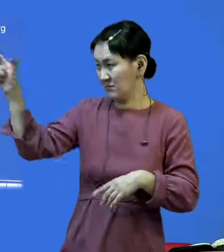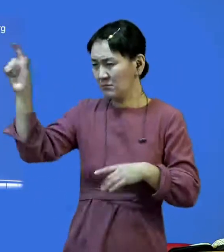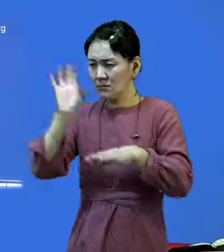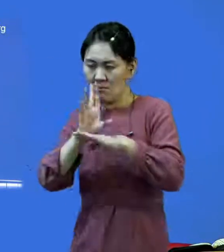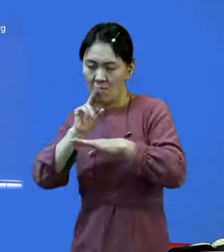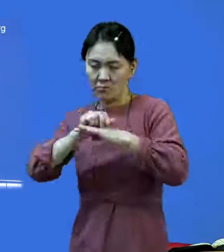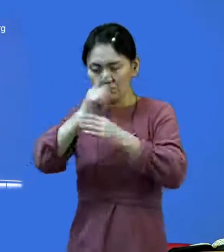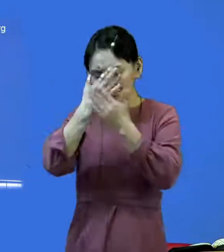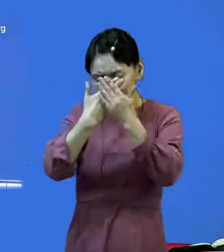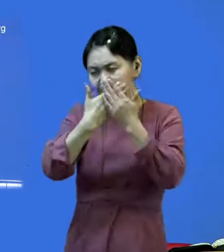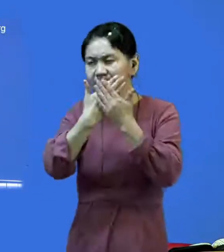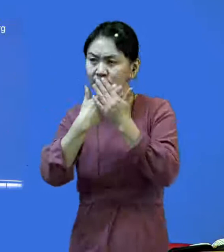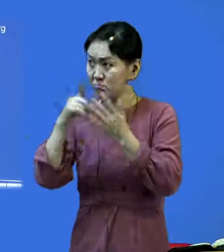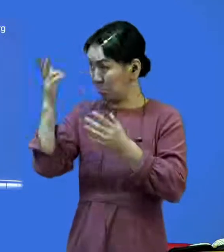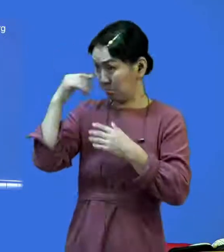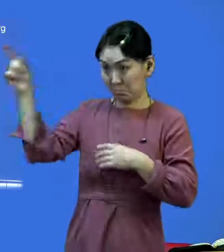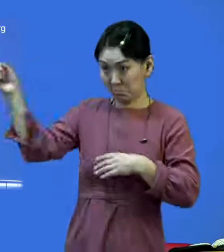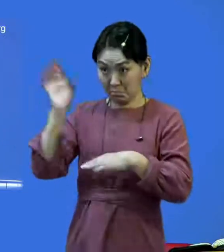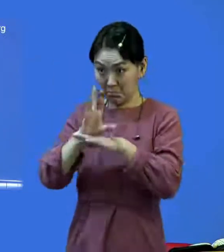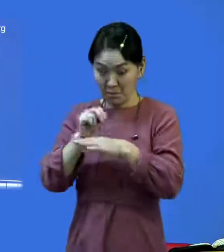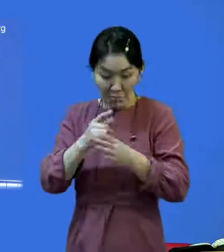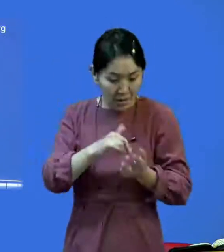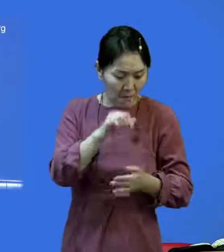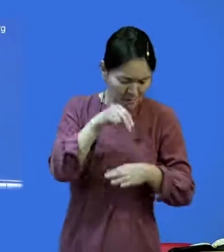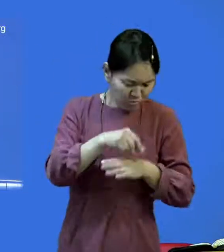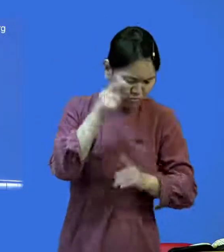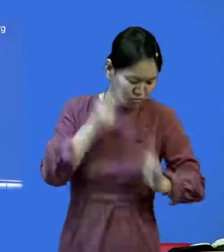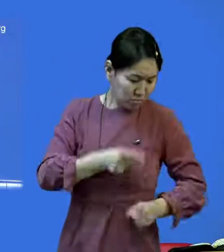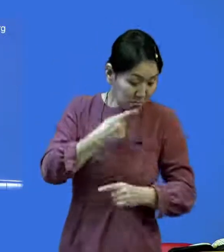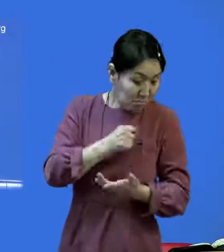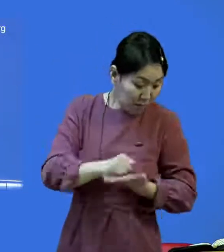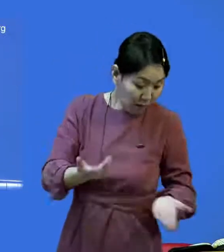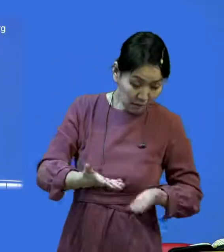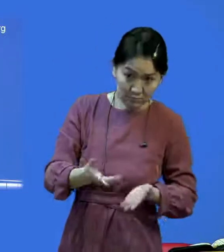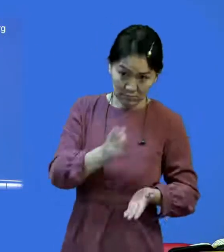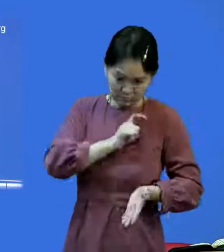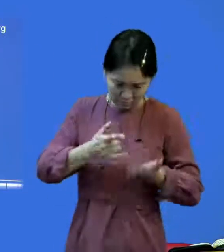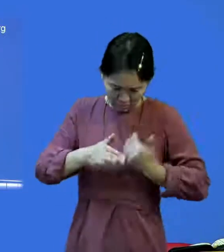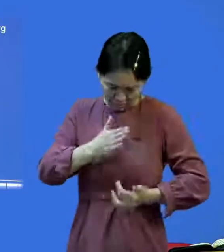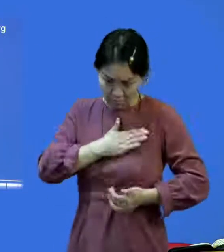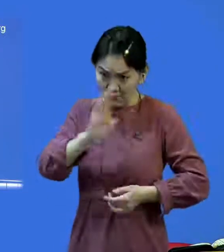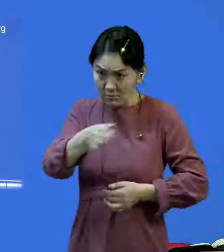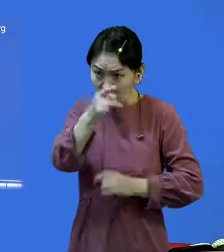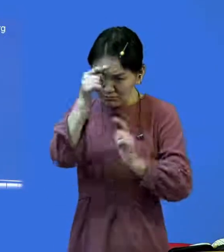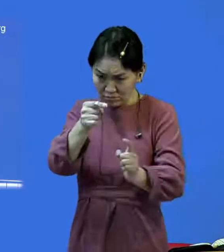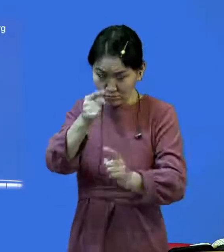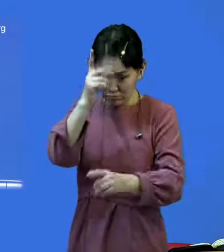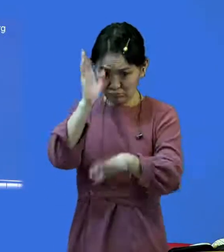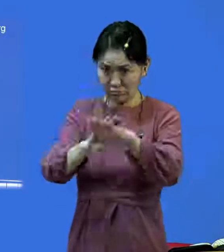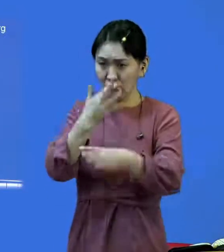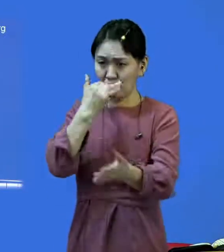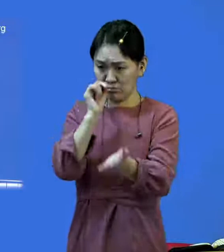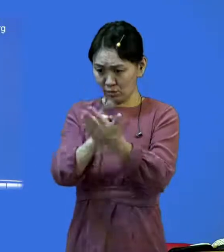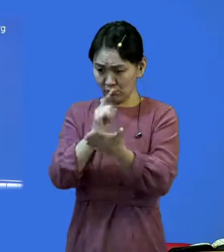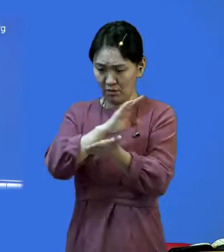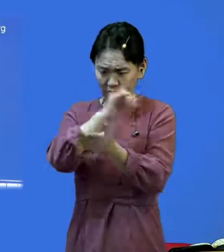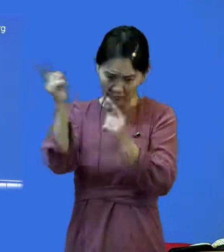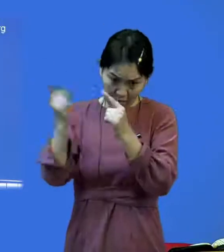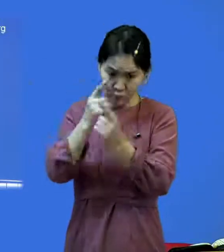ээ. Юу гэсэн үг юм бэ? Пасторууд хий гэсэн үг хаана гарч байгаа юм? Христтгч хүмүүс бүгдэнд нь өгсөн бурхны хату тушаал шүү дээ.